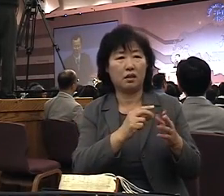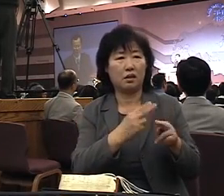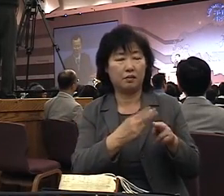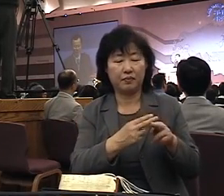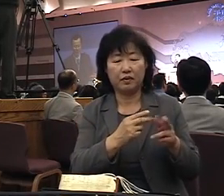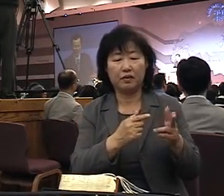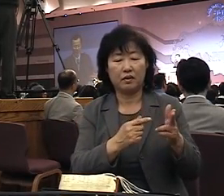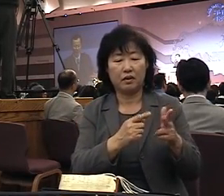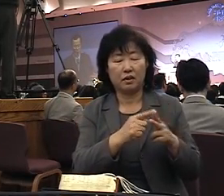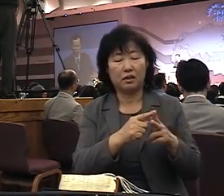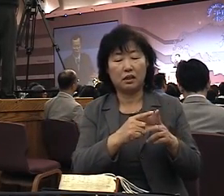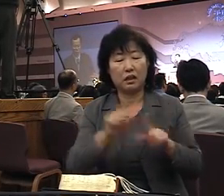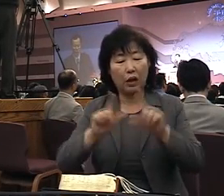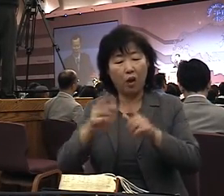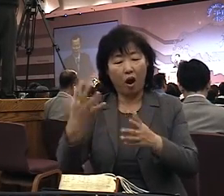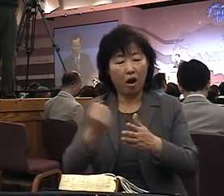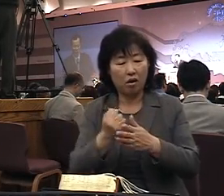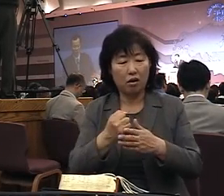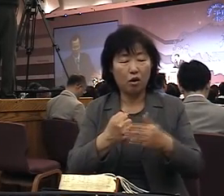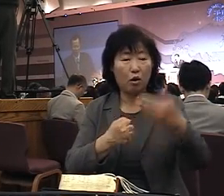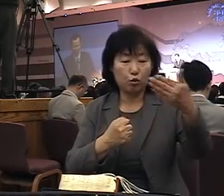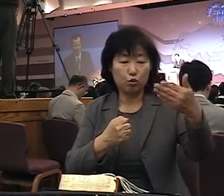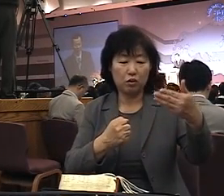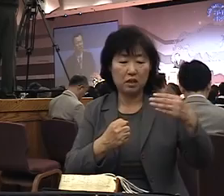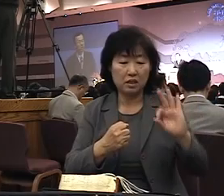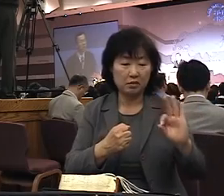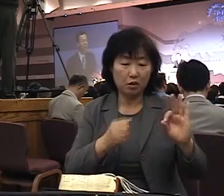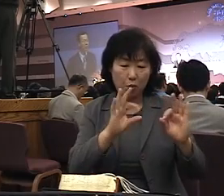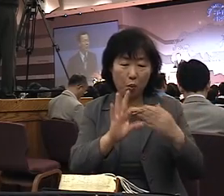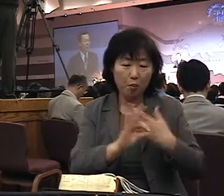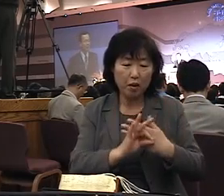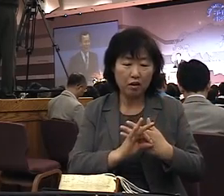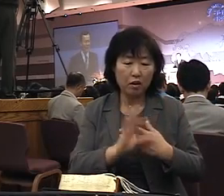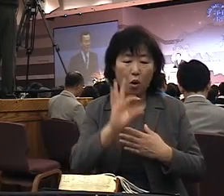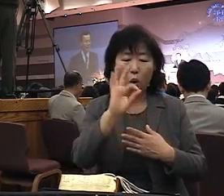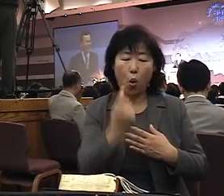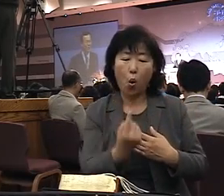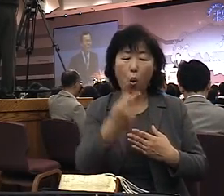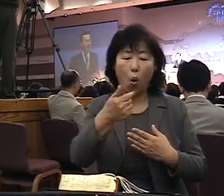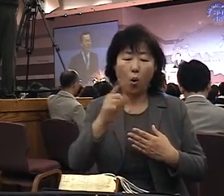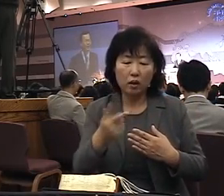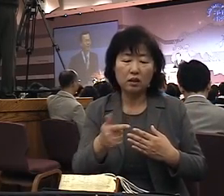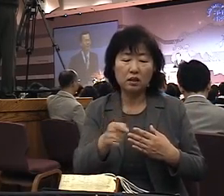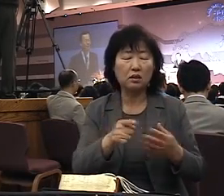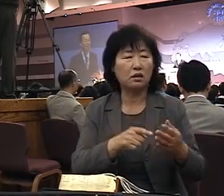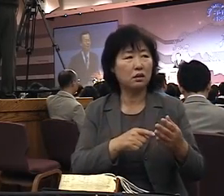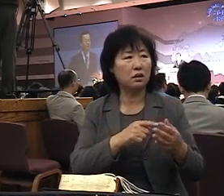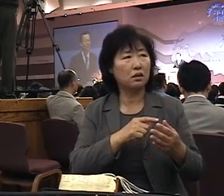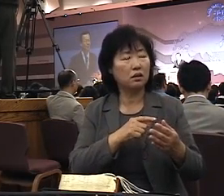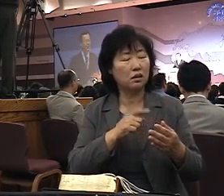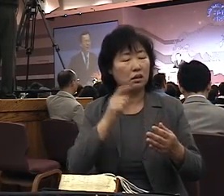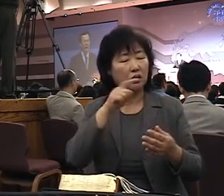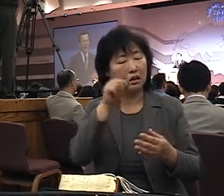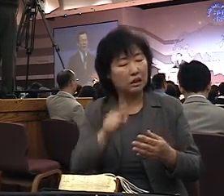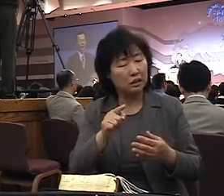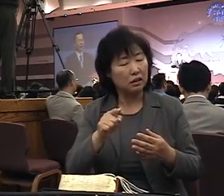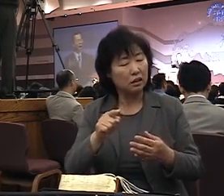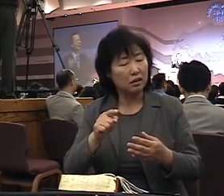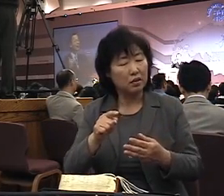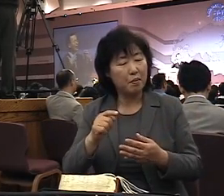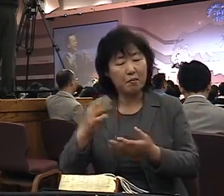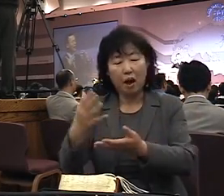도달했습니다. 근데 9절과 10절을 보면 오난이 그 의무를 받아들이지 않습니다.